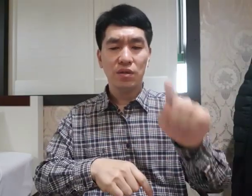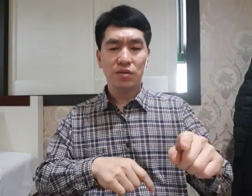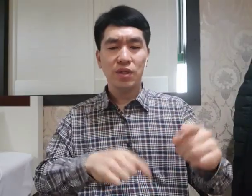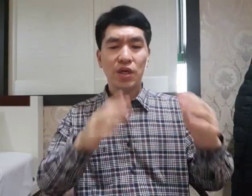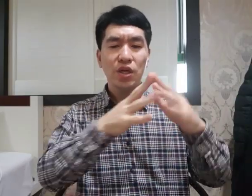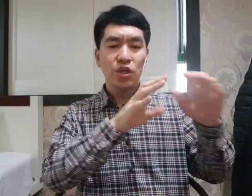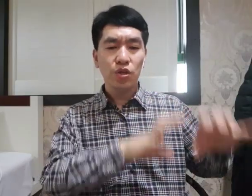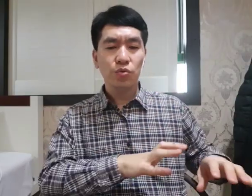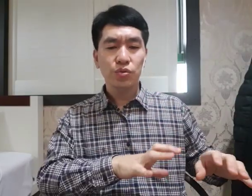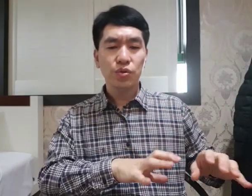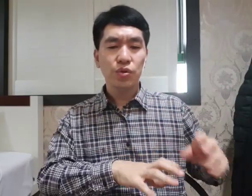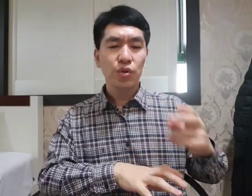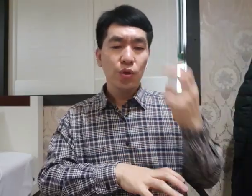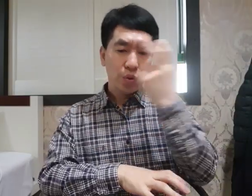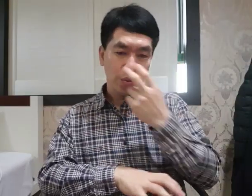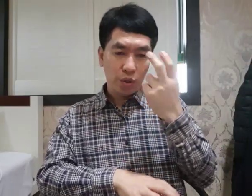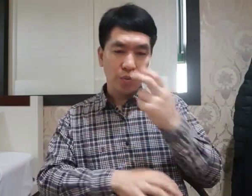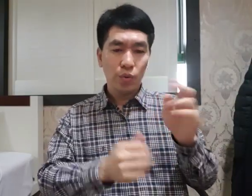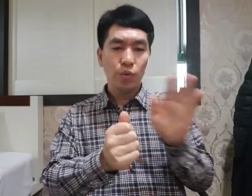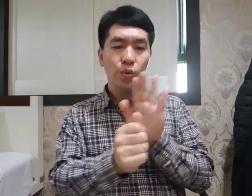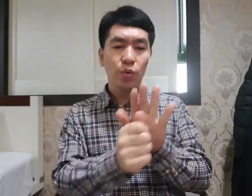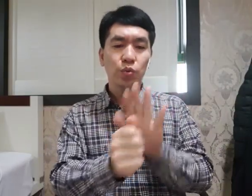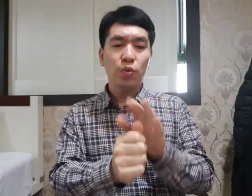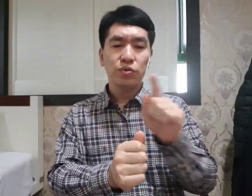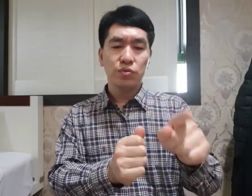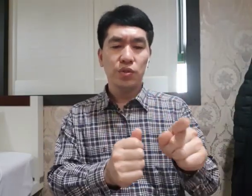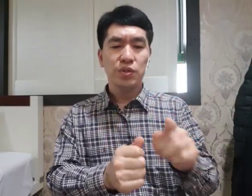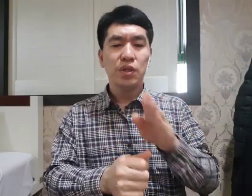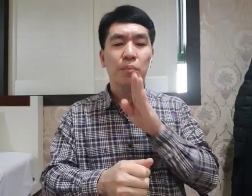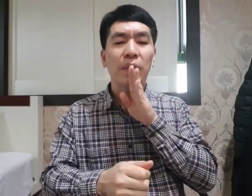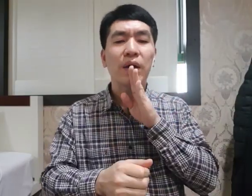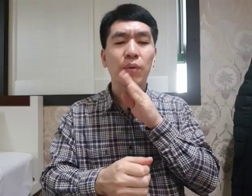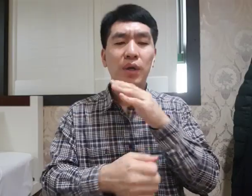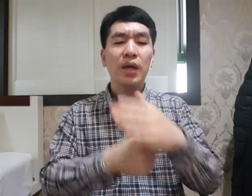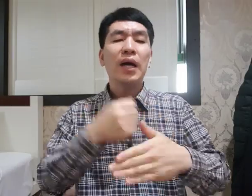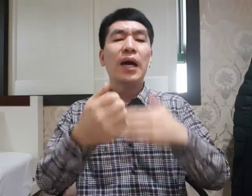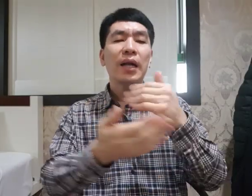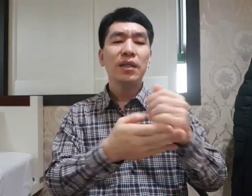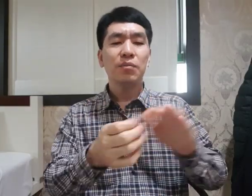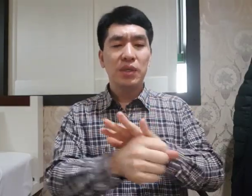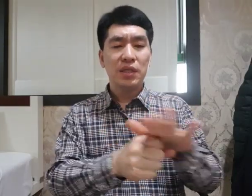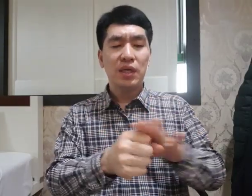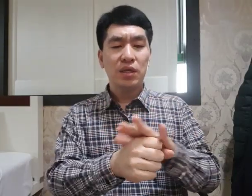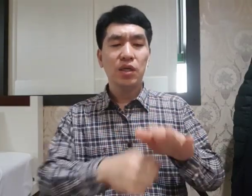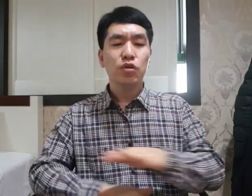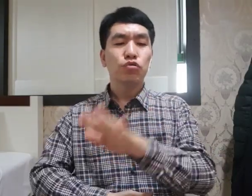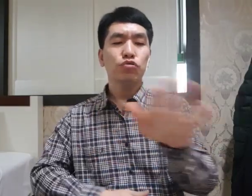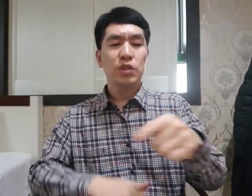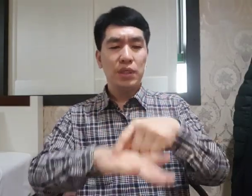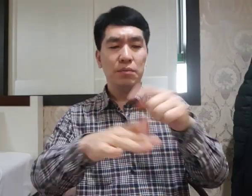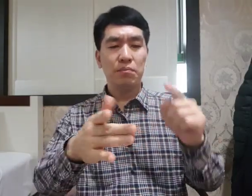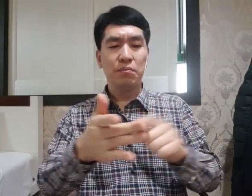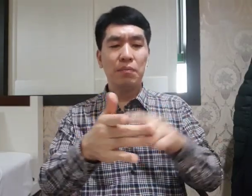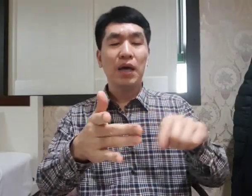것, 이웃을 돌아보고 도와주는 것이 바로 하나님의 사랑이 우리 마음